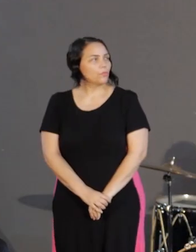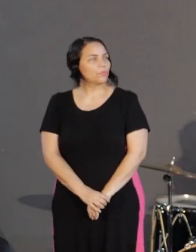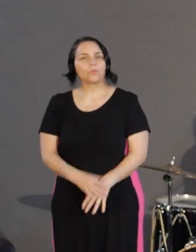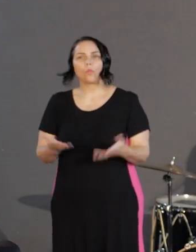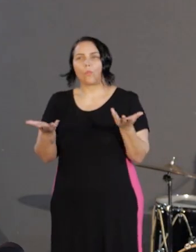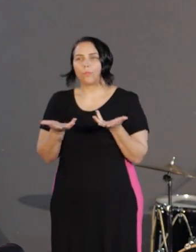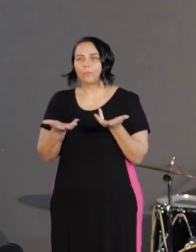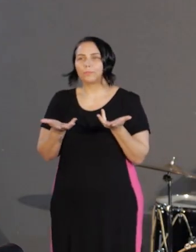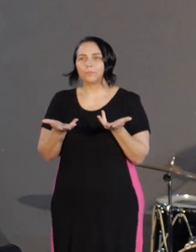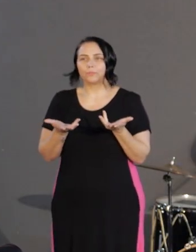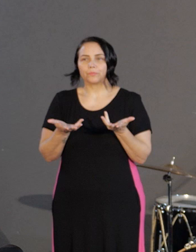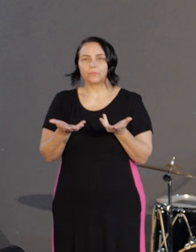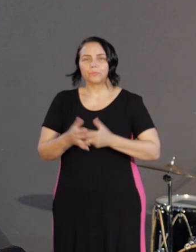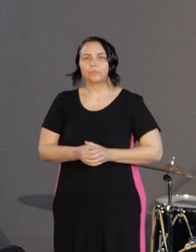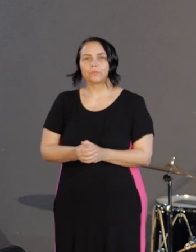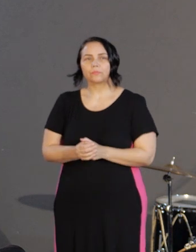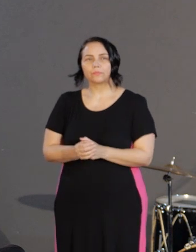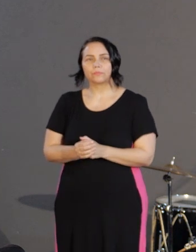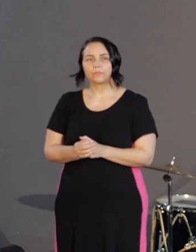Agora eu vou chamar a aluna